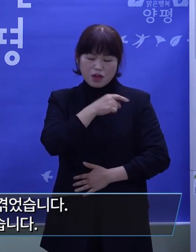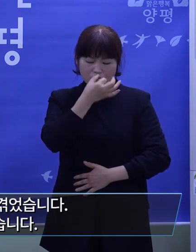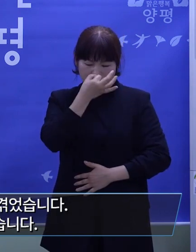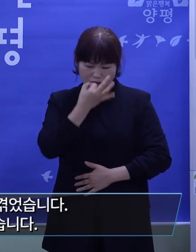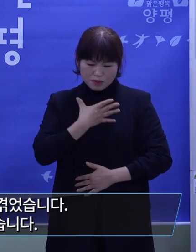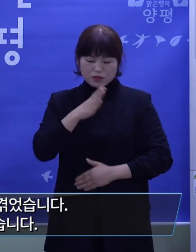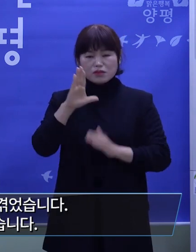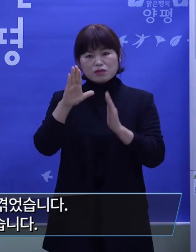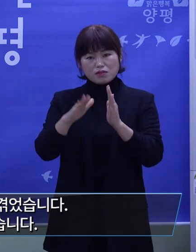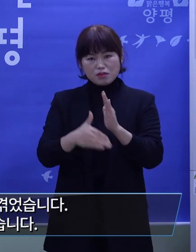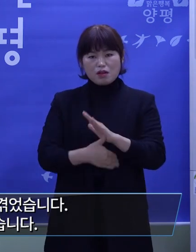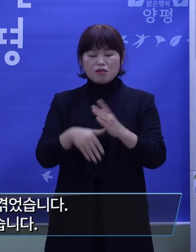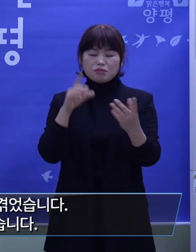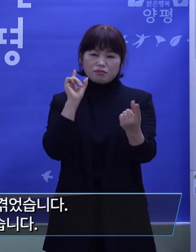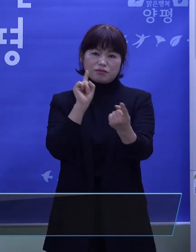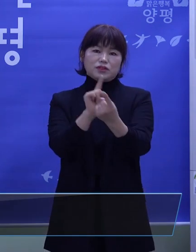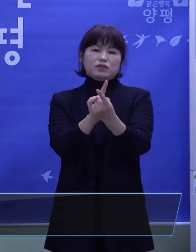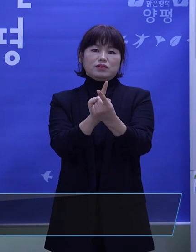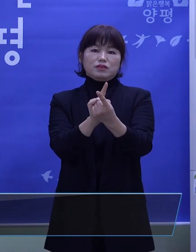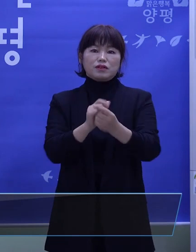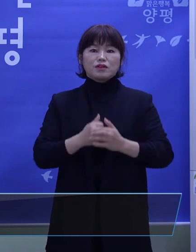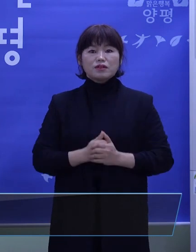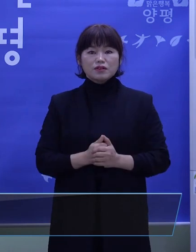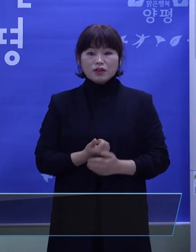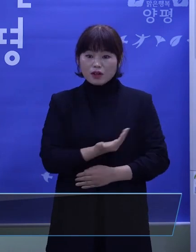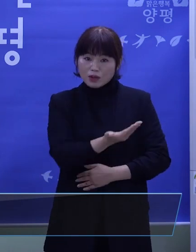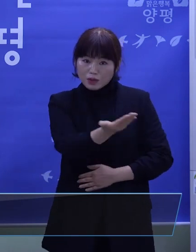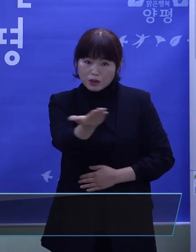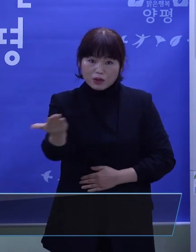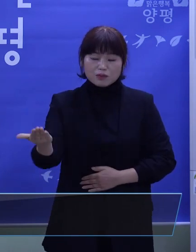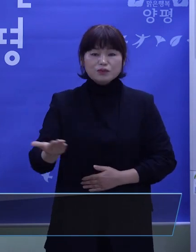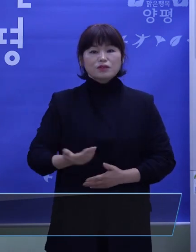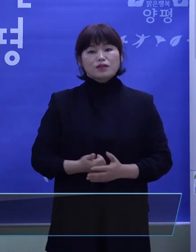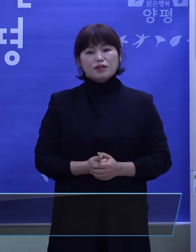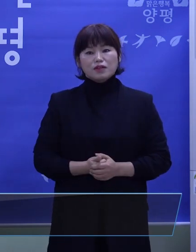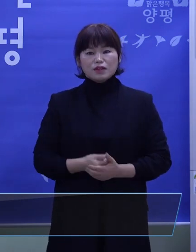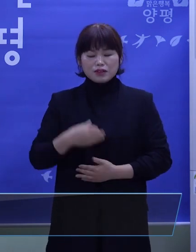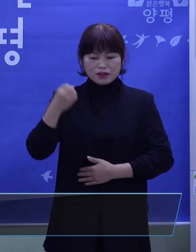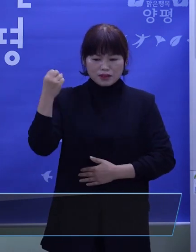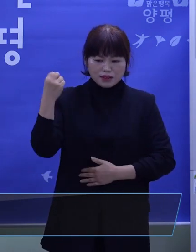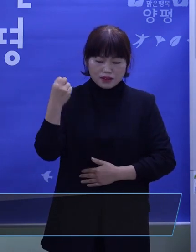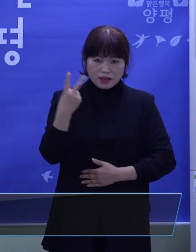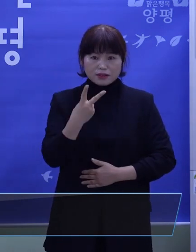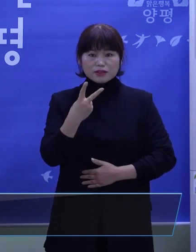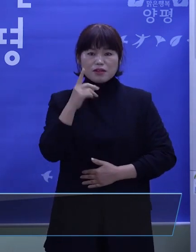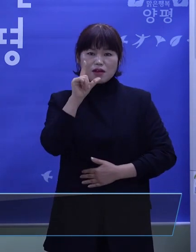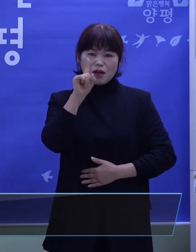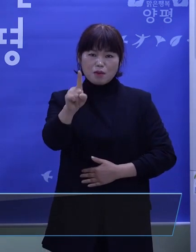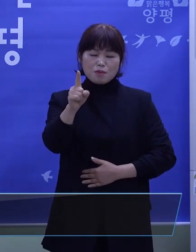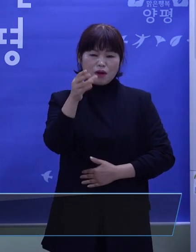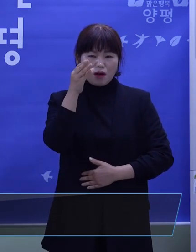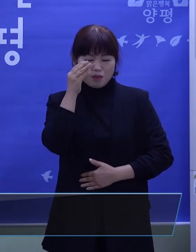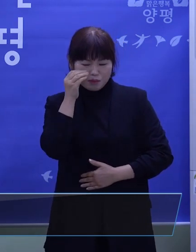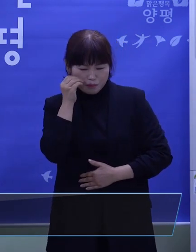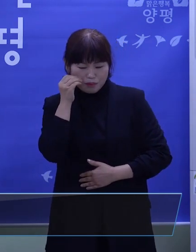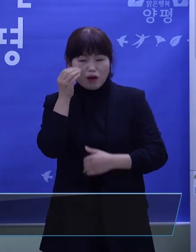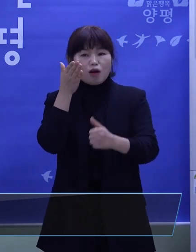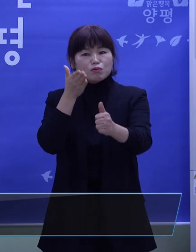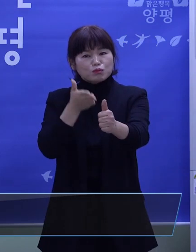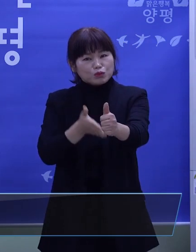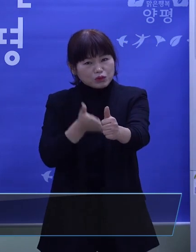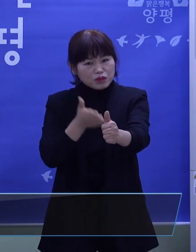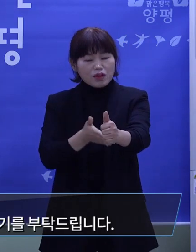고비를 맞고 있습니다. 국민 여러분께 다시 한번 간곡히